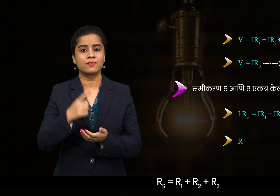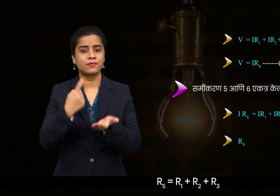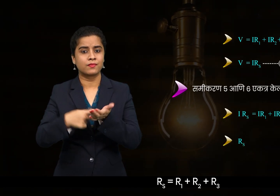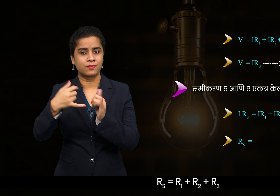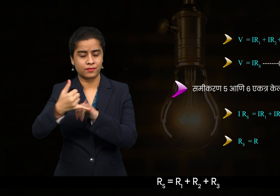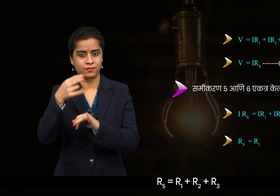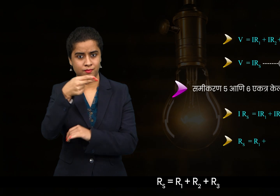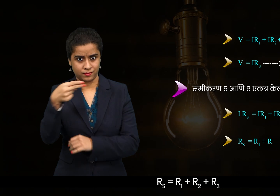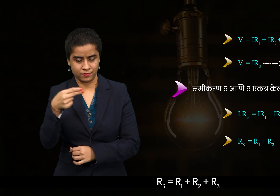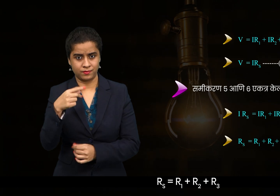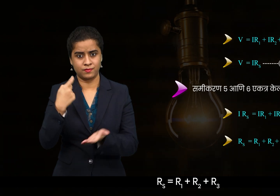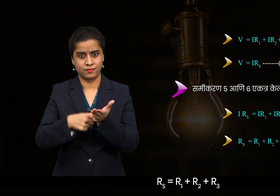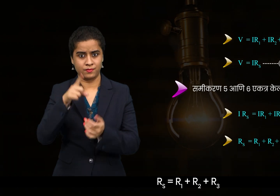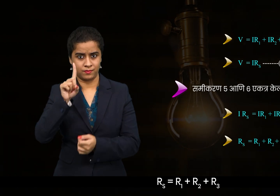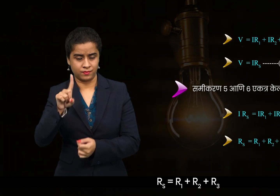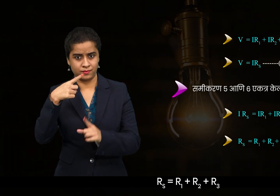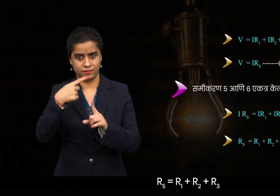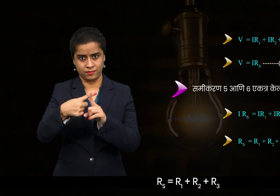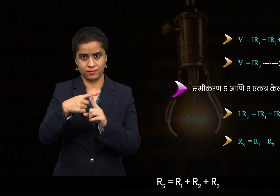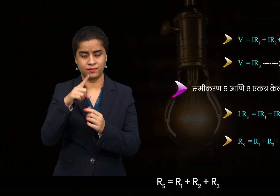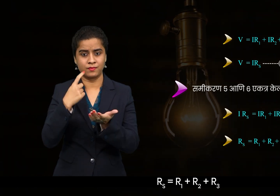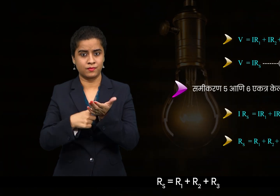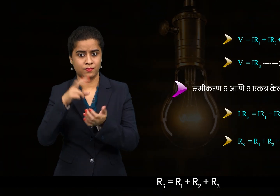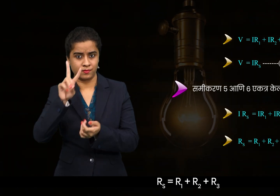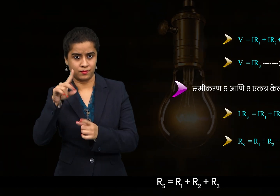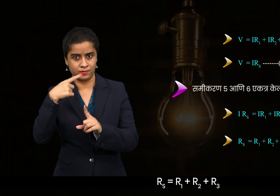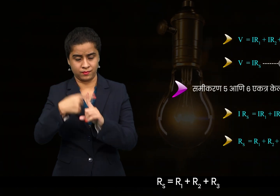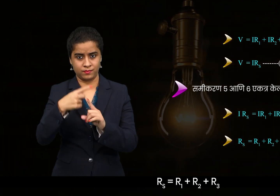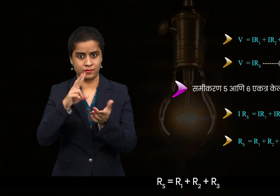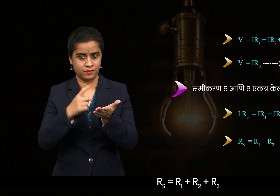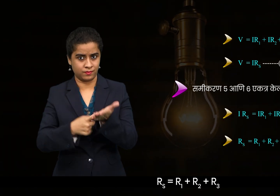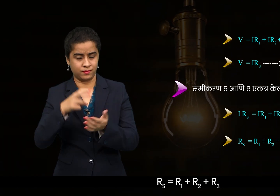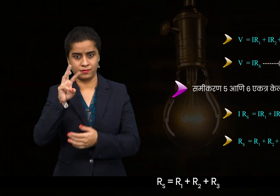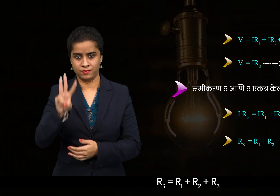RS is equal to R1 plus R2 plus R3.